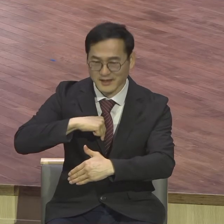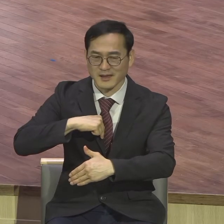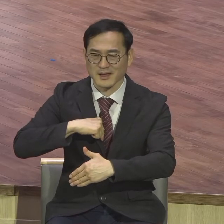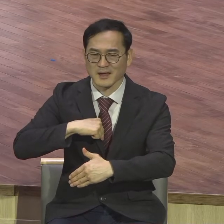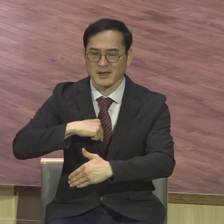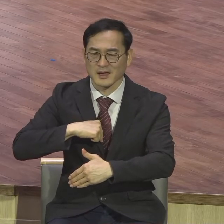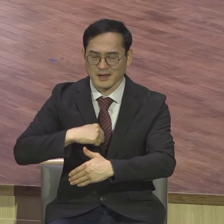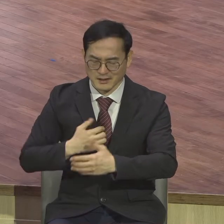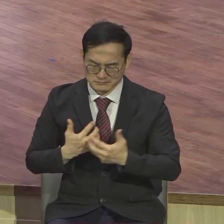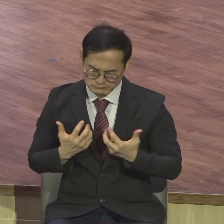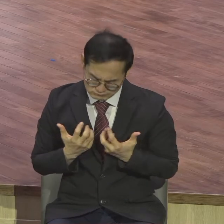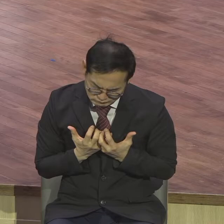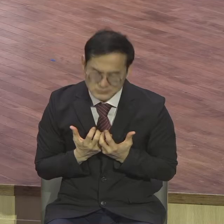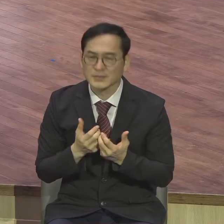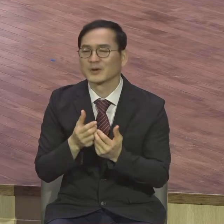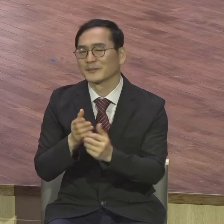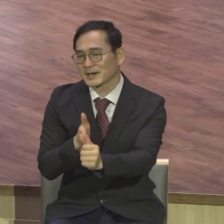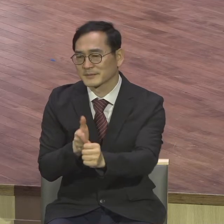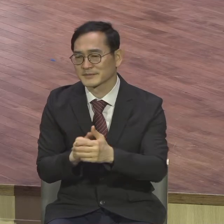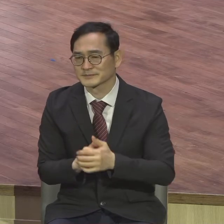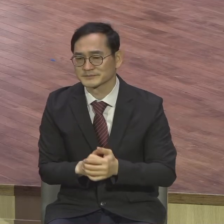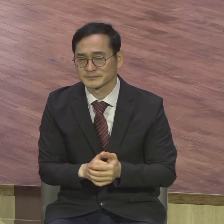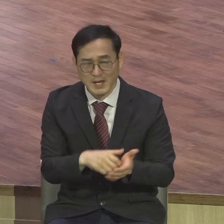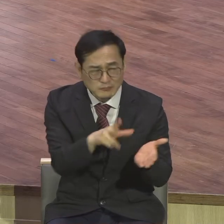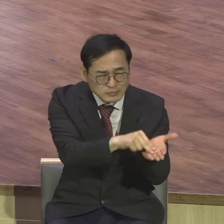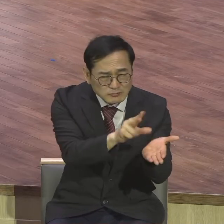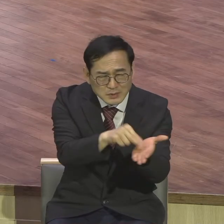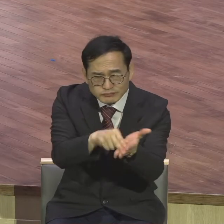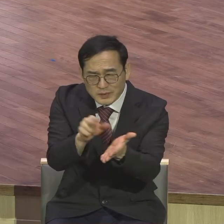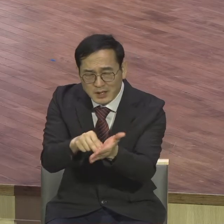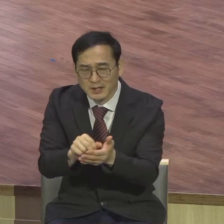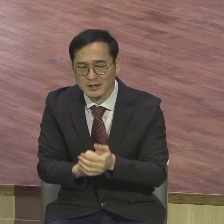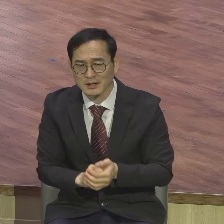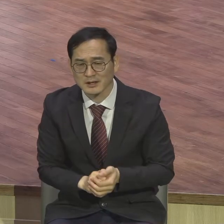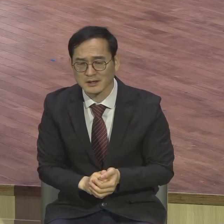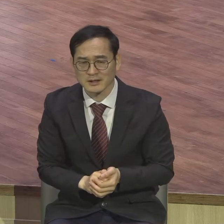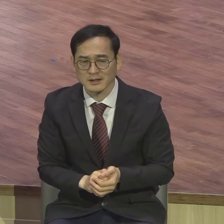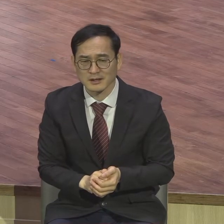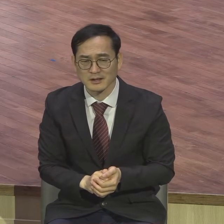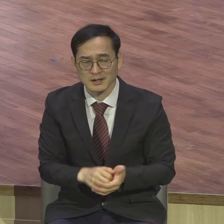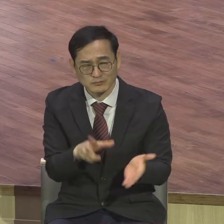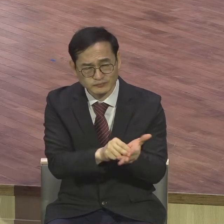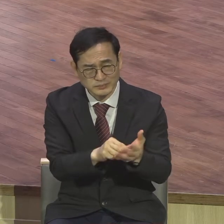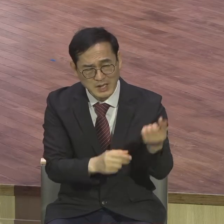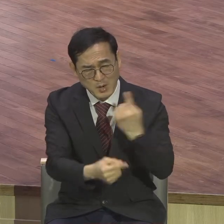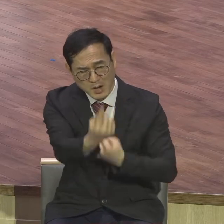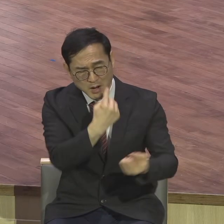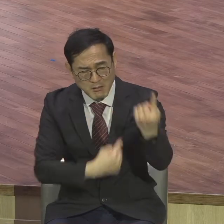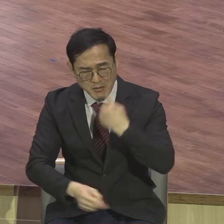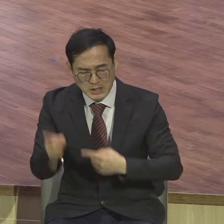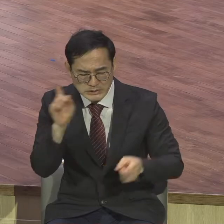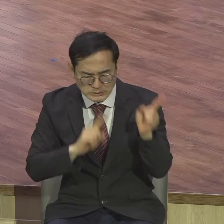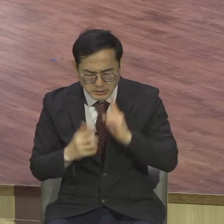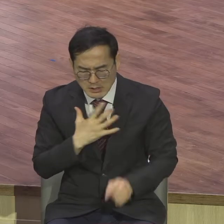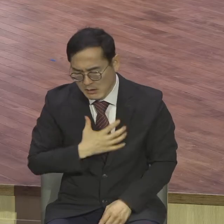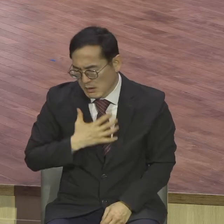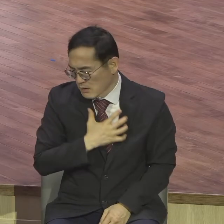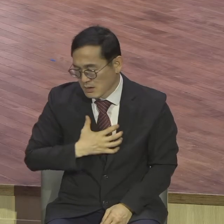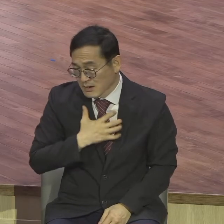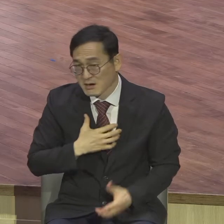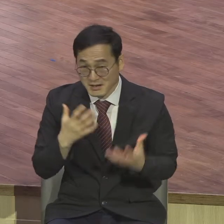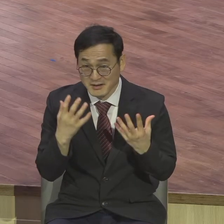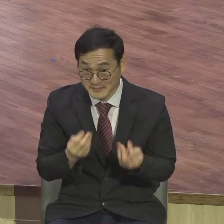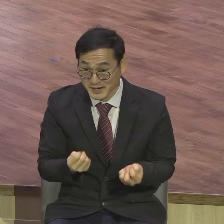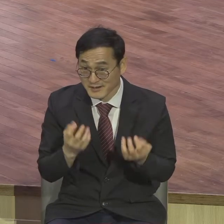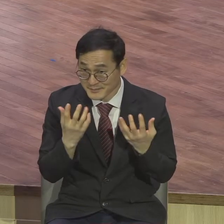바랍니다. 각종 문제와 사건 속에서 남아있는 나의 준 상처 많지요. 세상 살다 보면